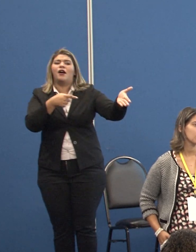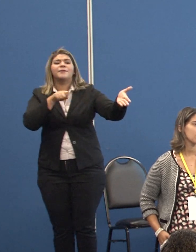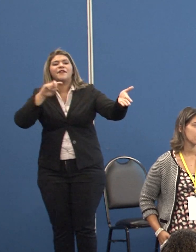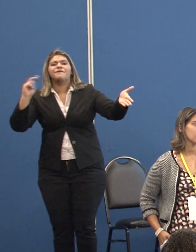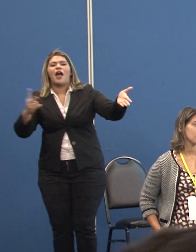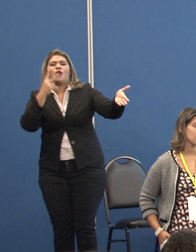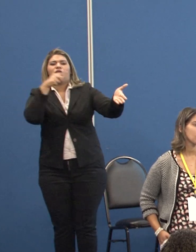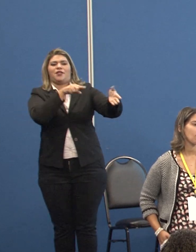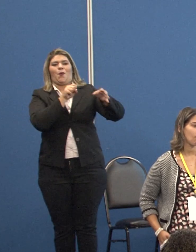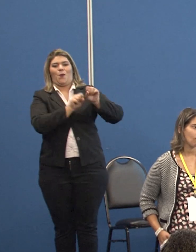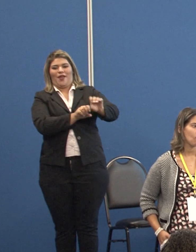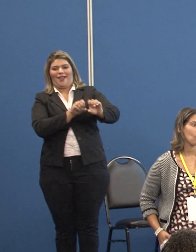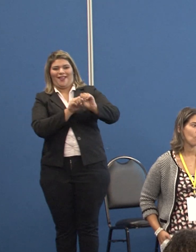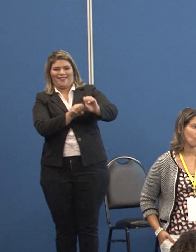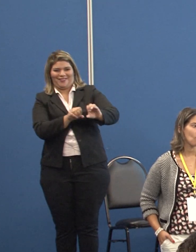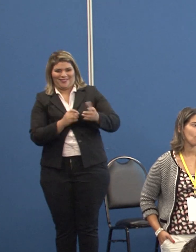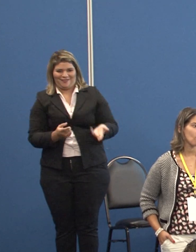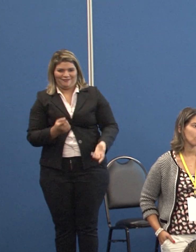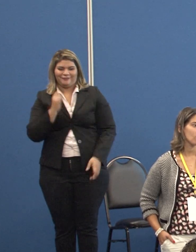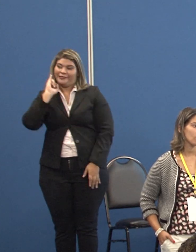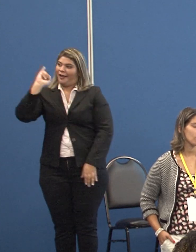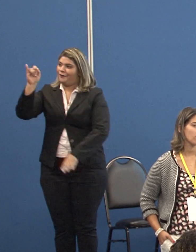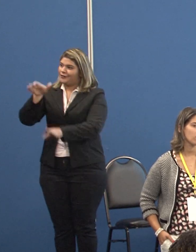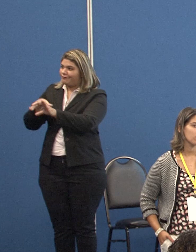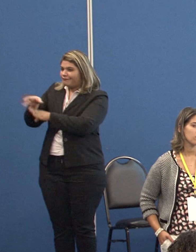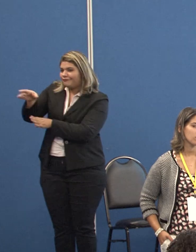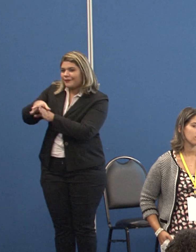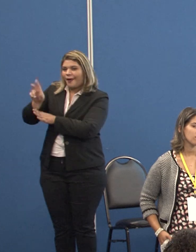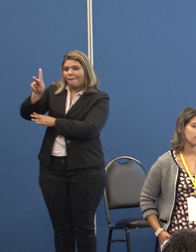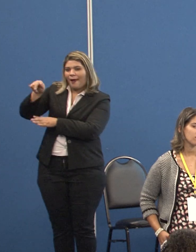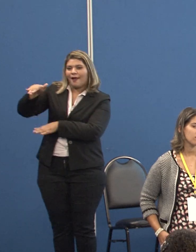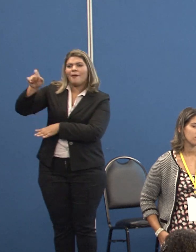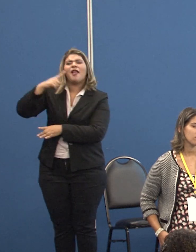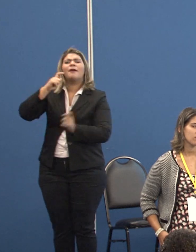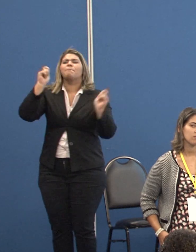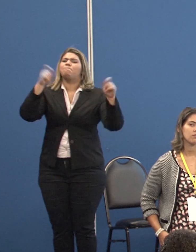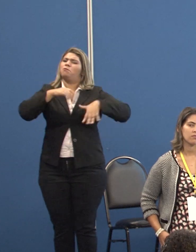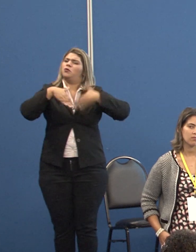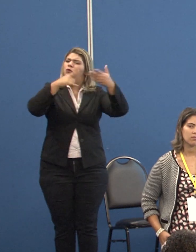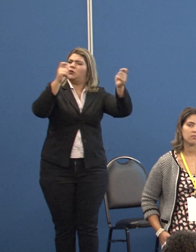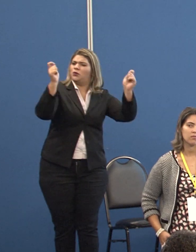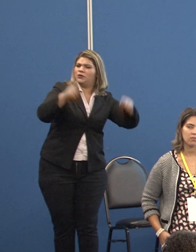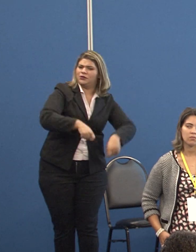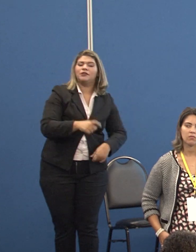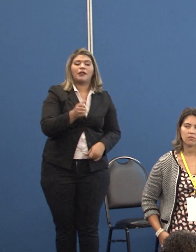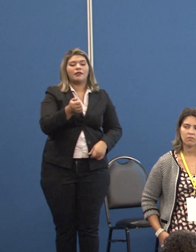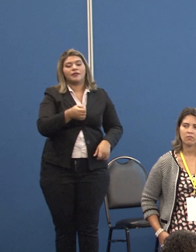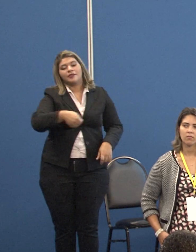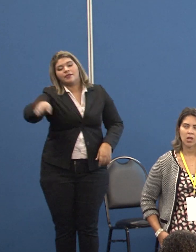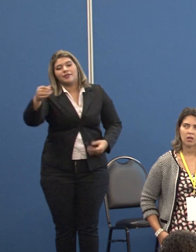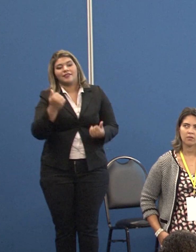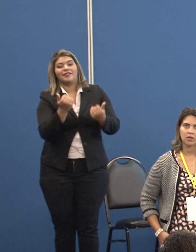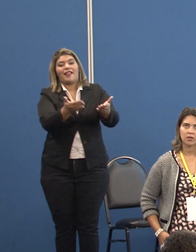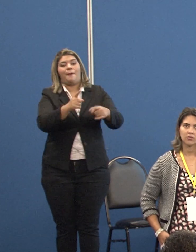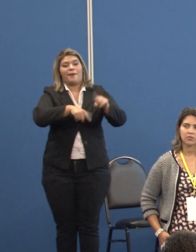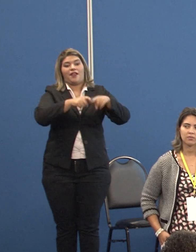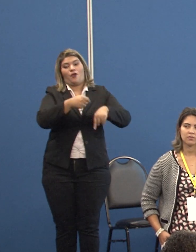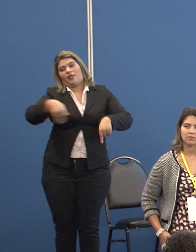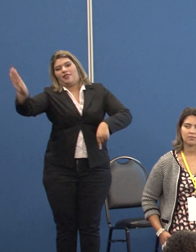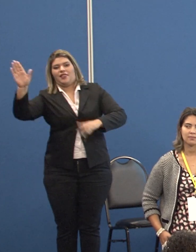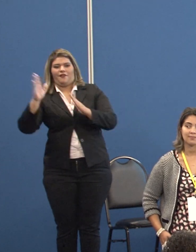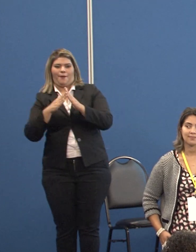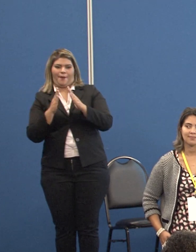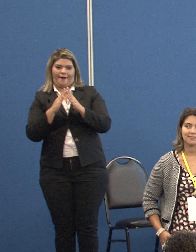do ensino, falar para esse pai o potencial que esse aluno tem, levar materiais para casa. Eu sei que às vezes